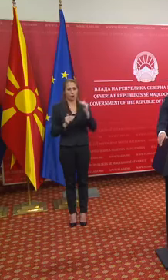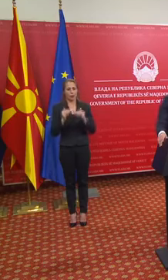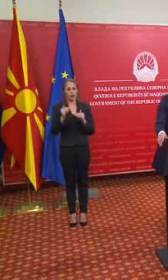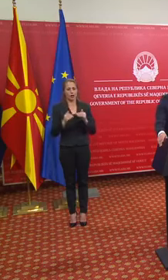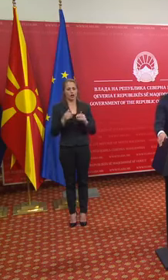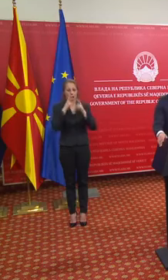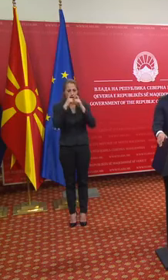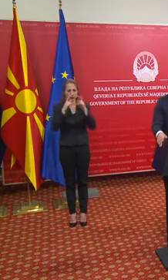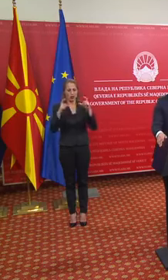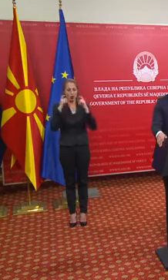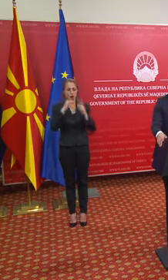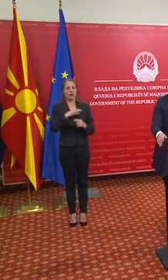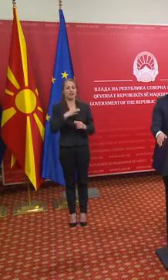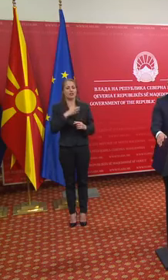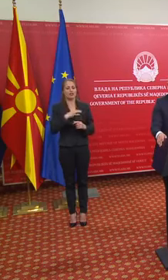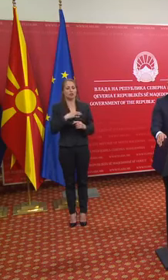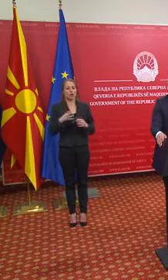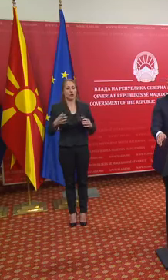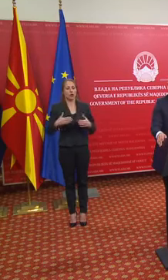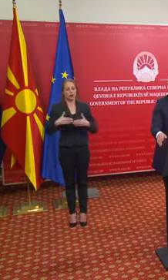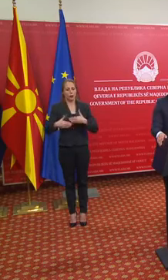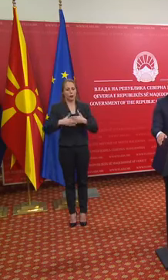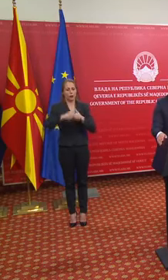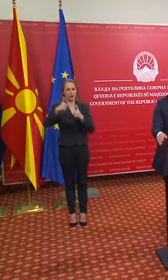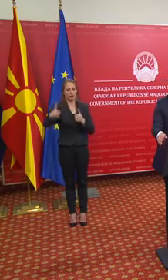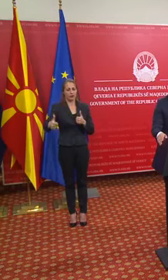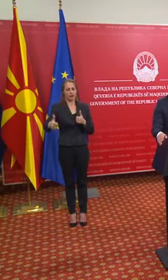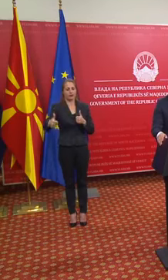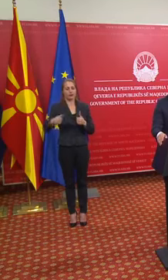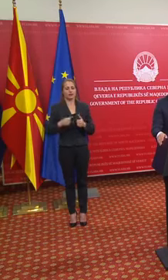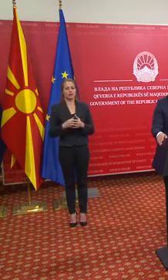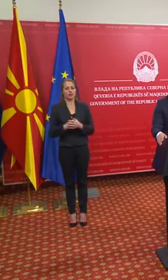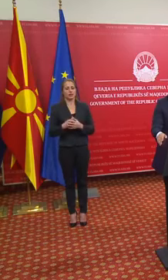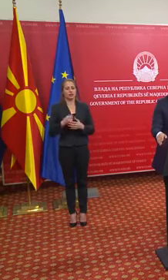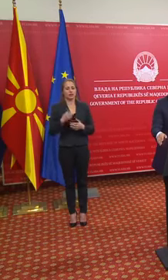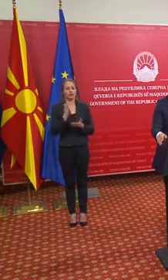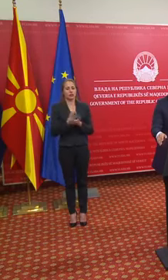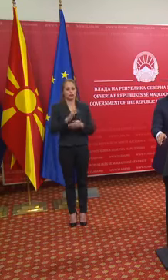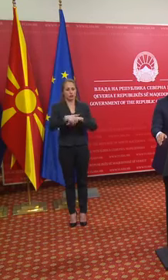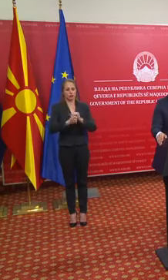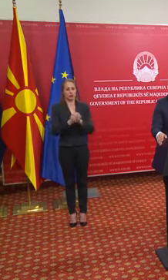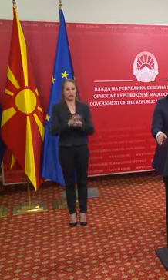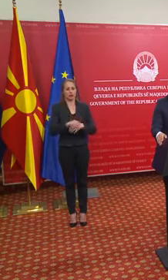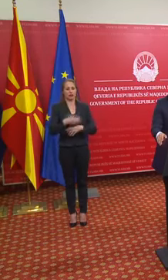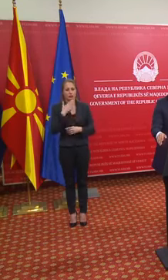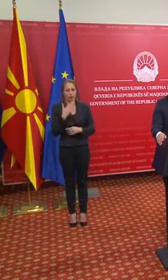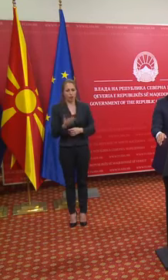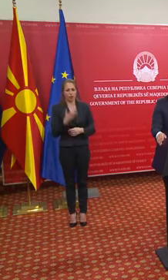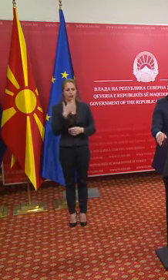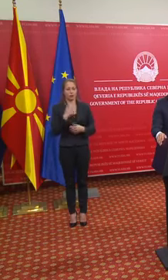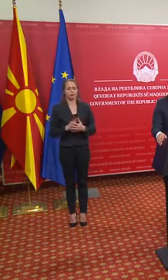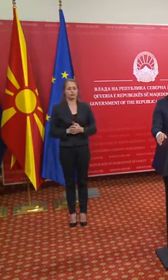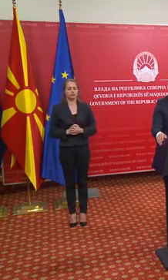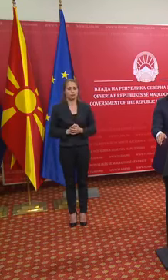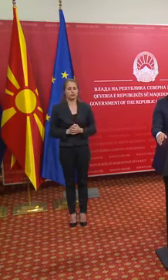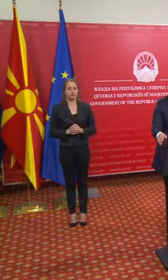да носиме заштитна маска, да одржуваме потребната физичка дистанца и често да ги миеме рацете. Ви благодарам.